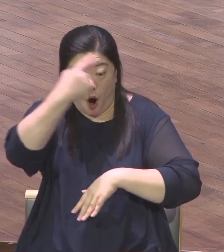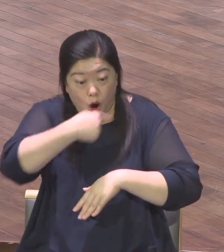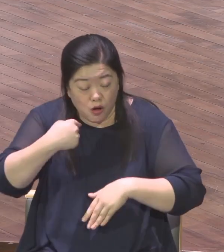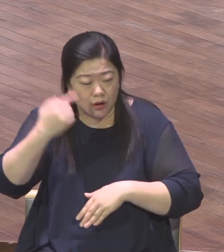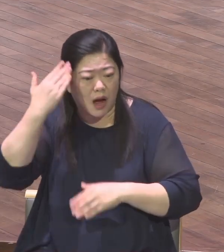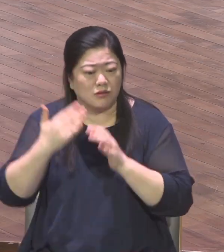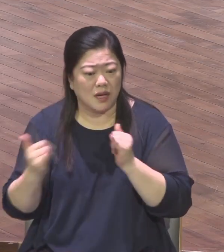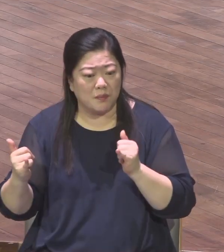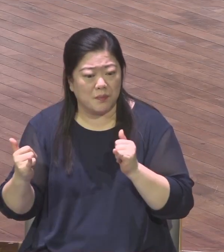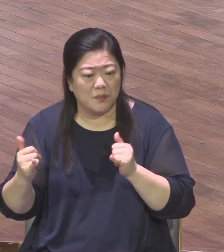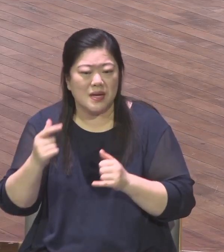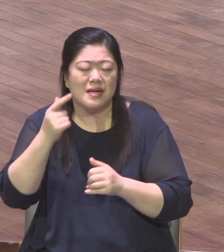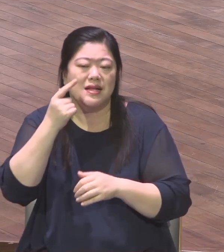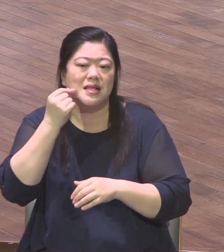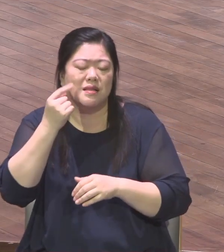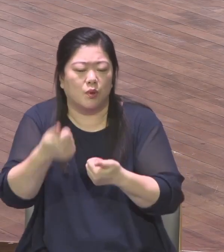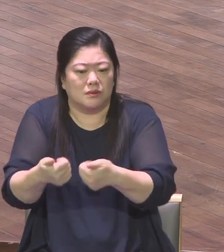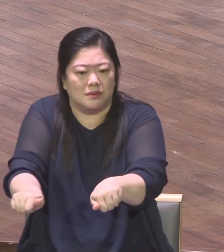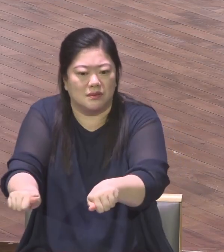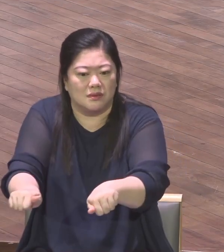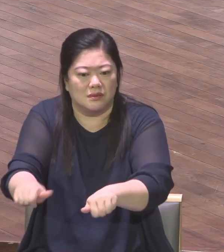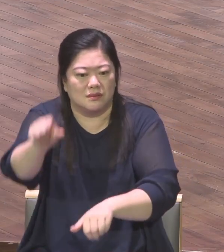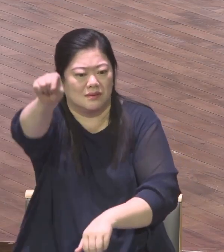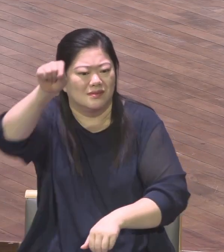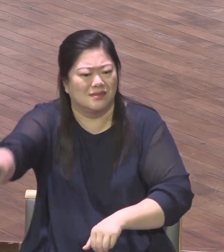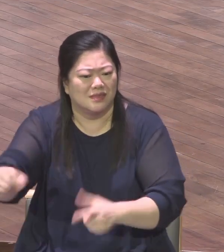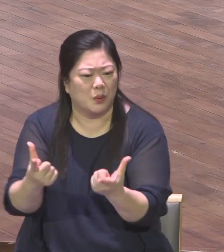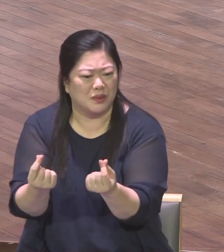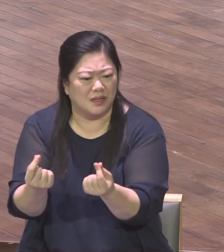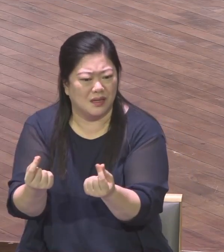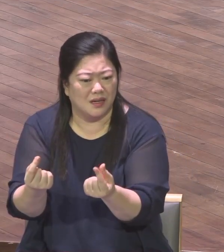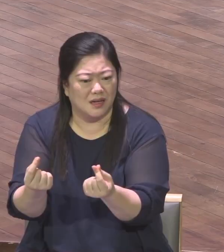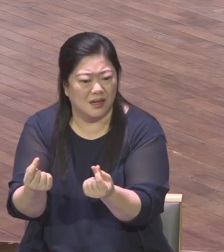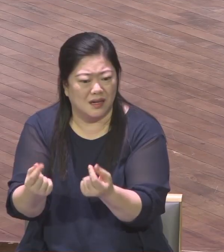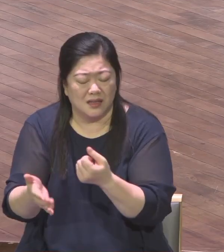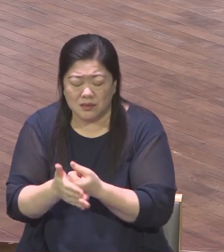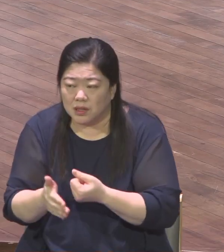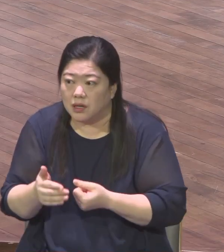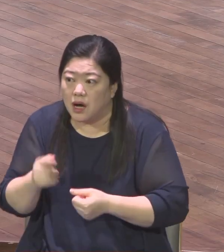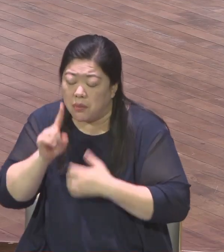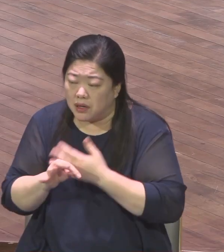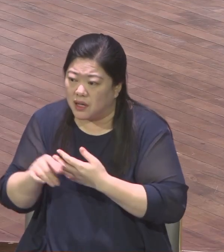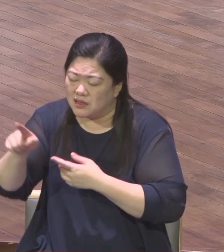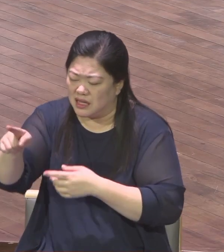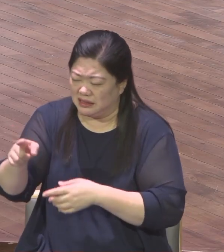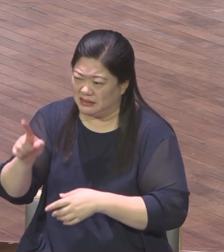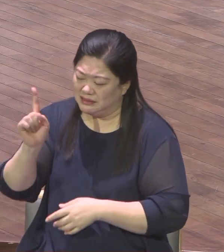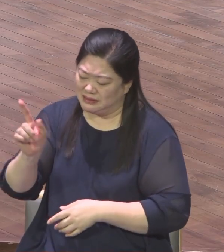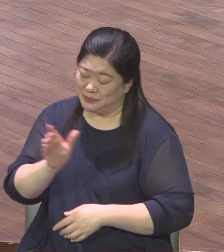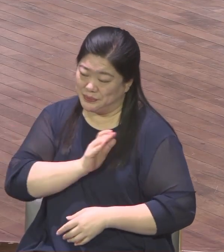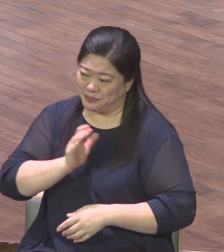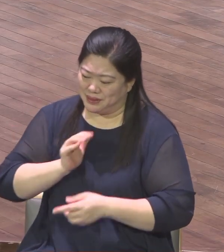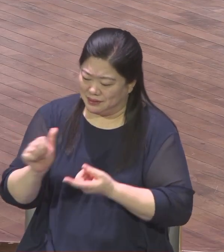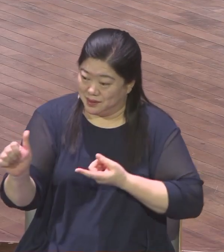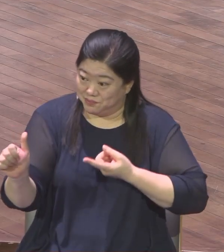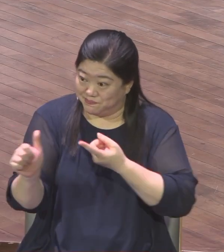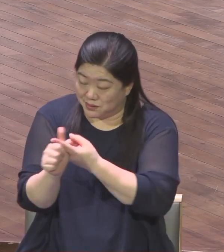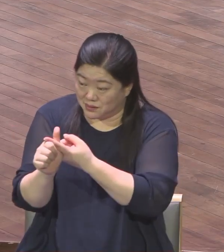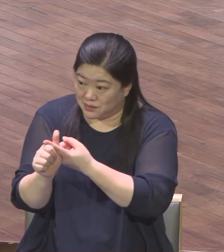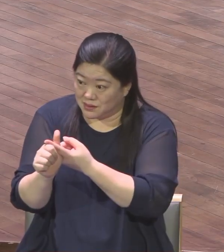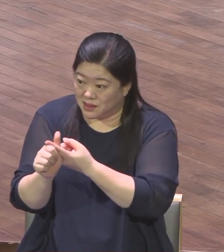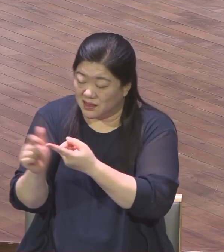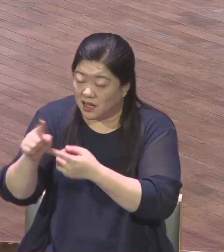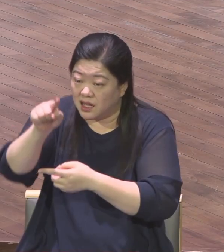야 이거 우리가 이러다가 또 당하는 거 아니냐. 차라리 바벨론이 공격 올 거니까 우리를 또 치러